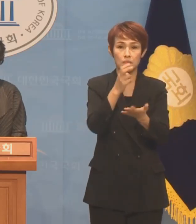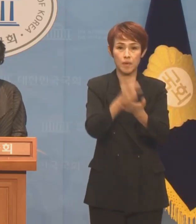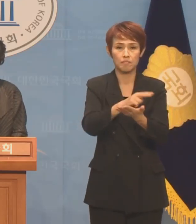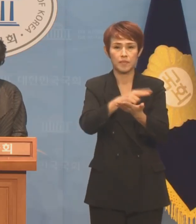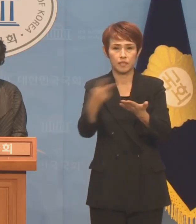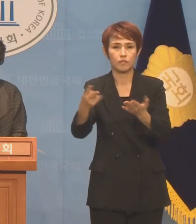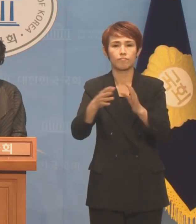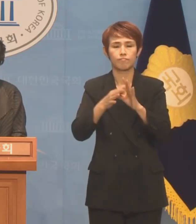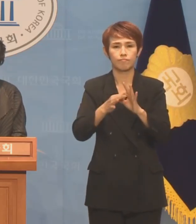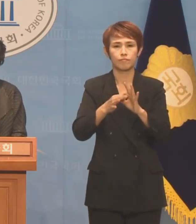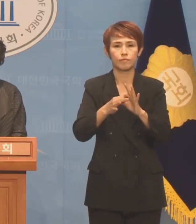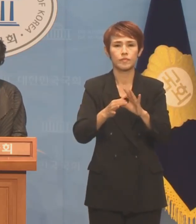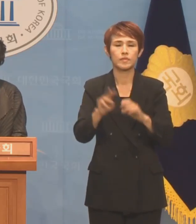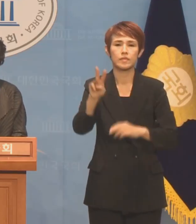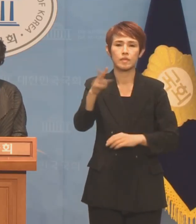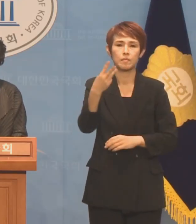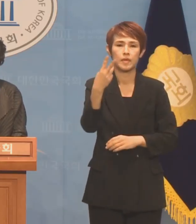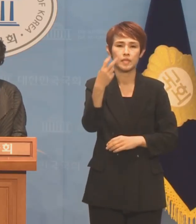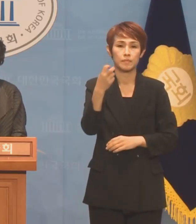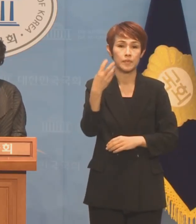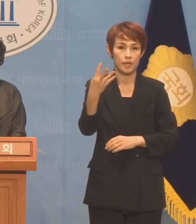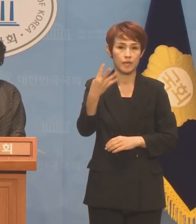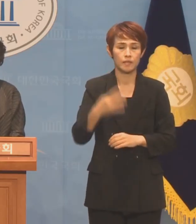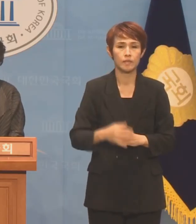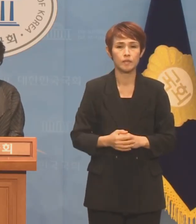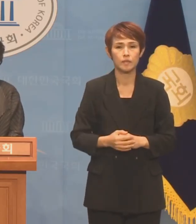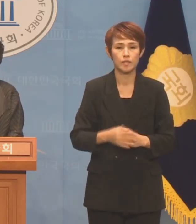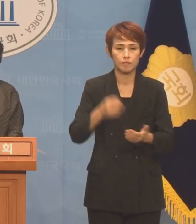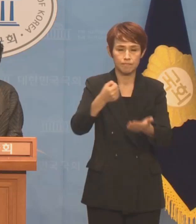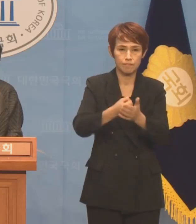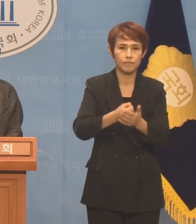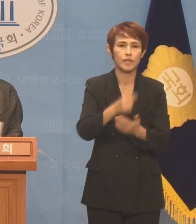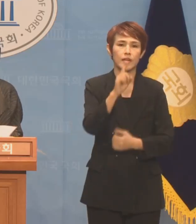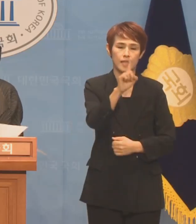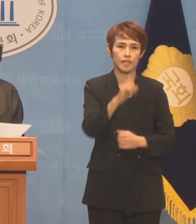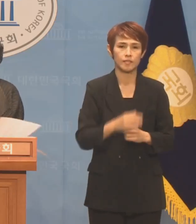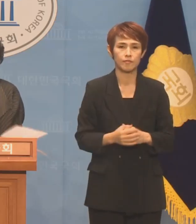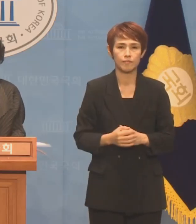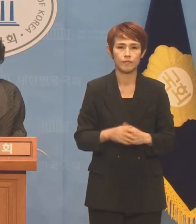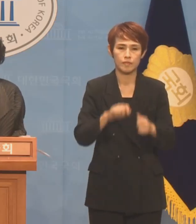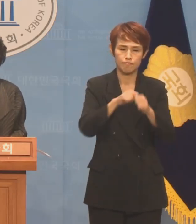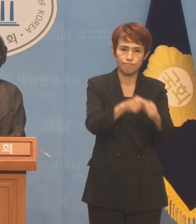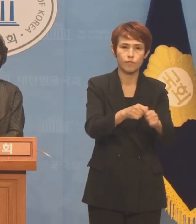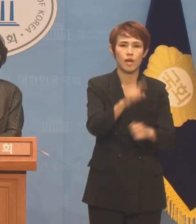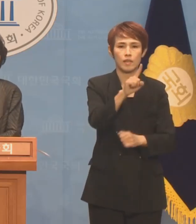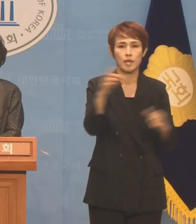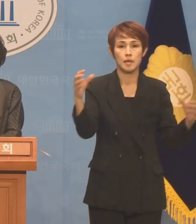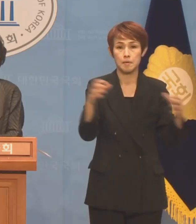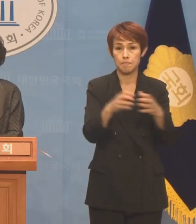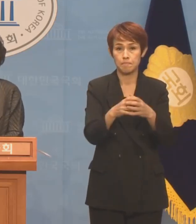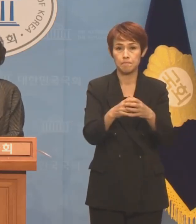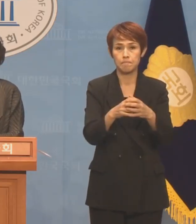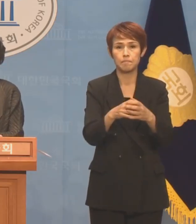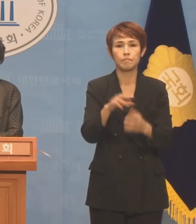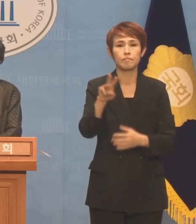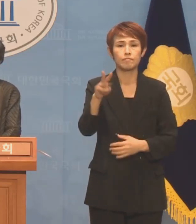개정안 등 법률안 324건, 결의안 1건, 징계안 1건을 포함해서